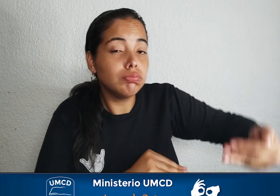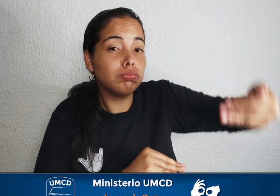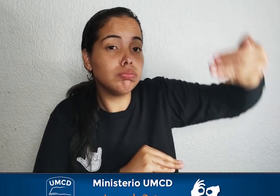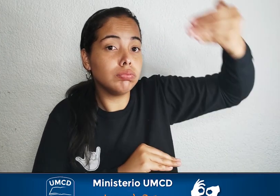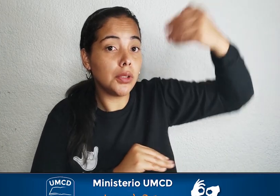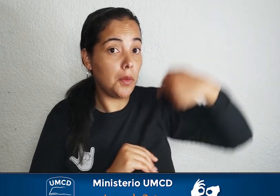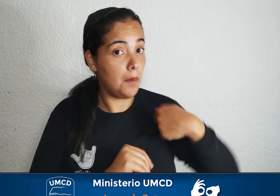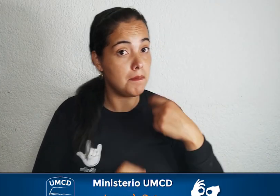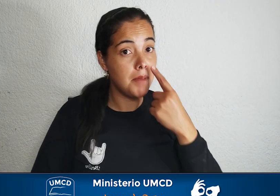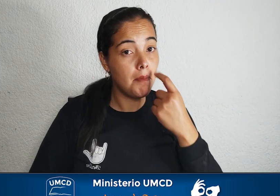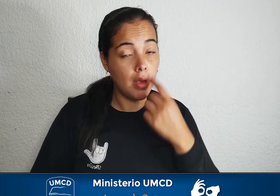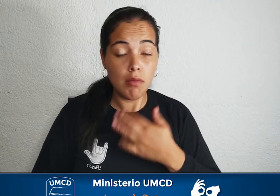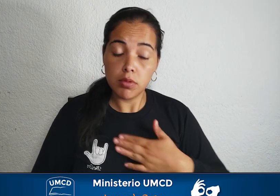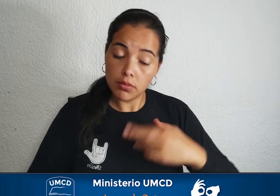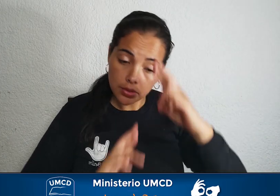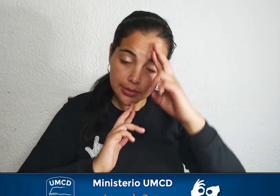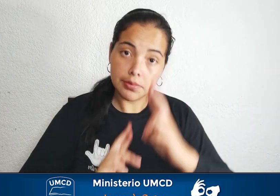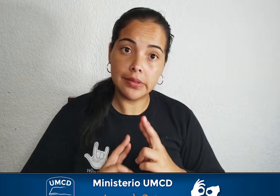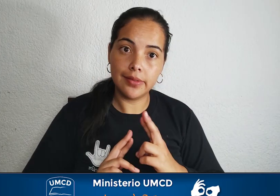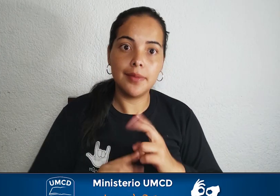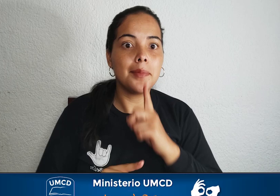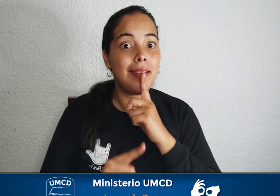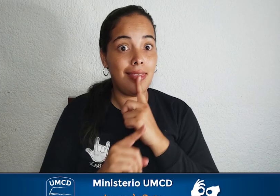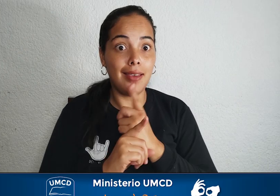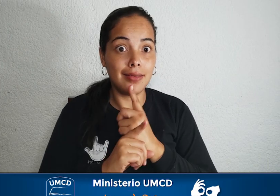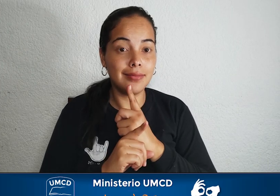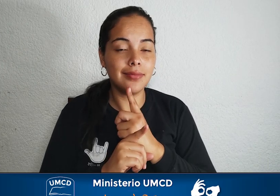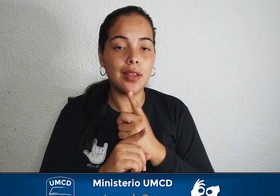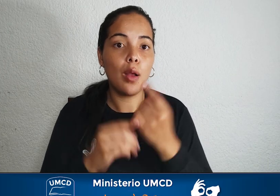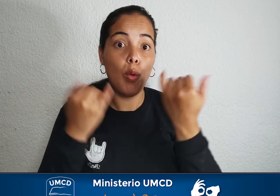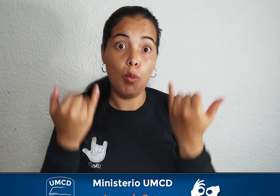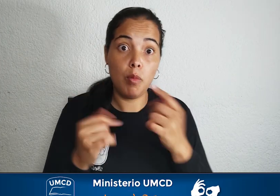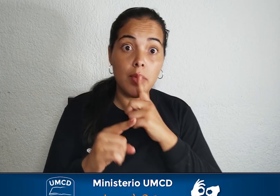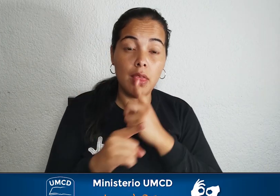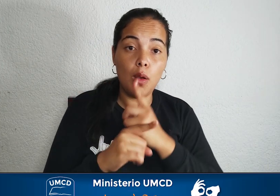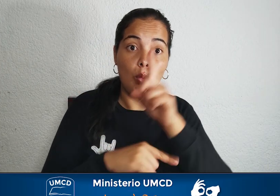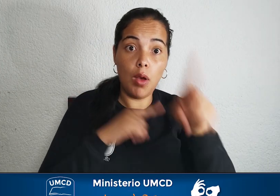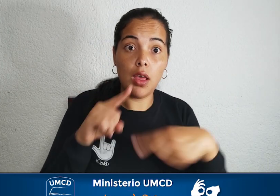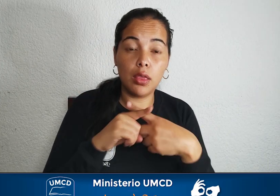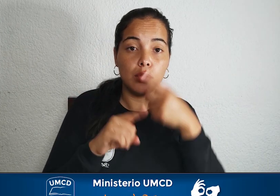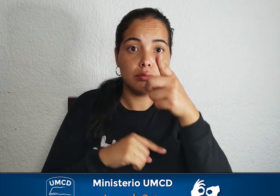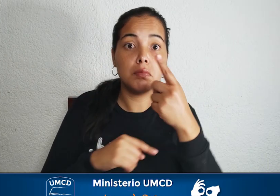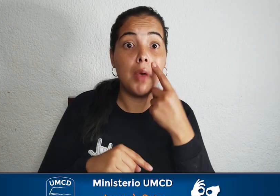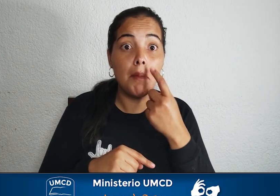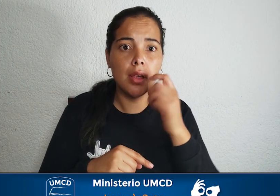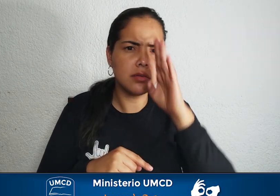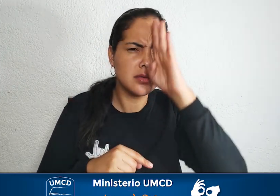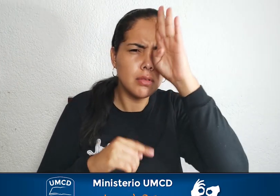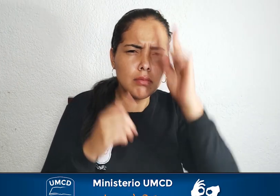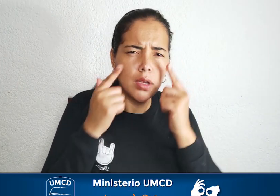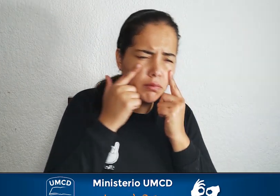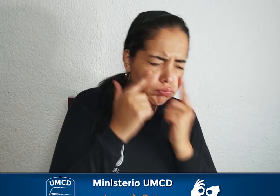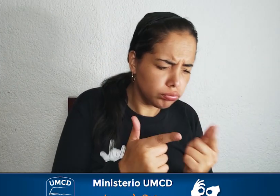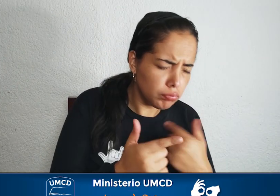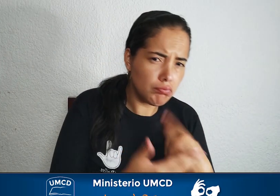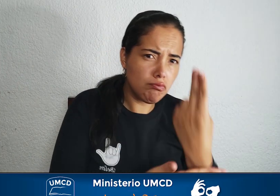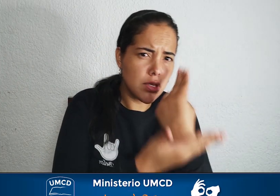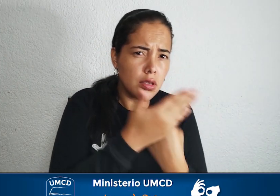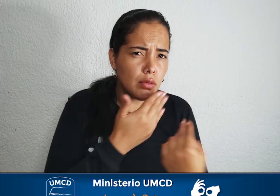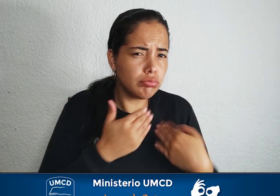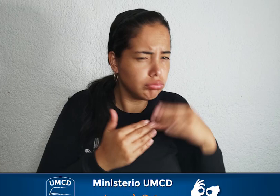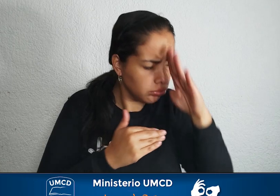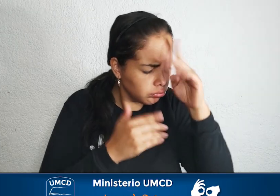su cuidado. Y en parte es cierto, un padre es el que pasa el tiempo cuidando y velando de su